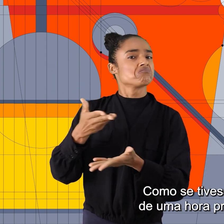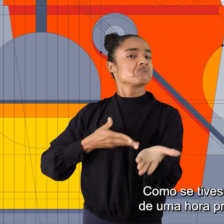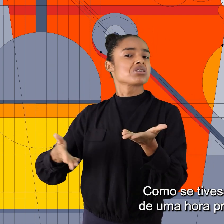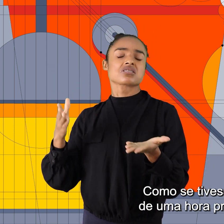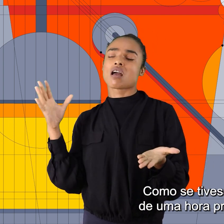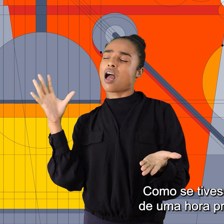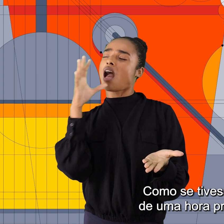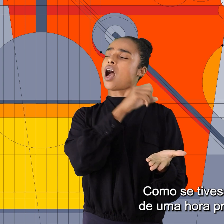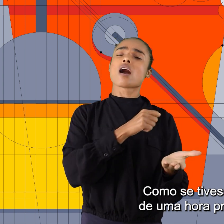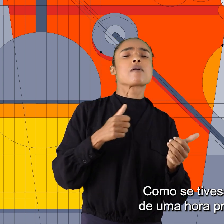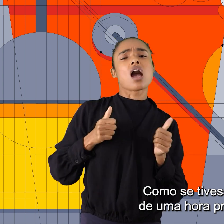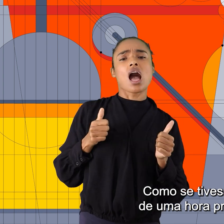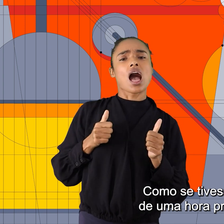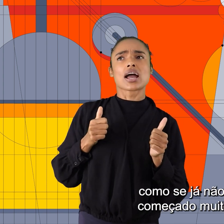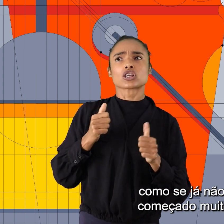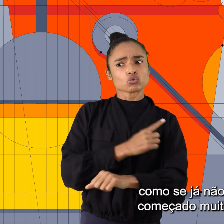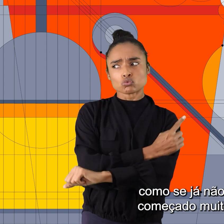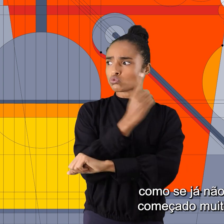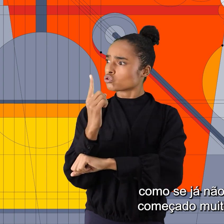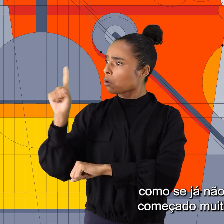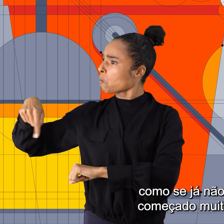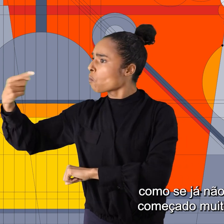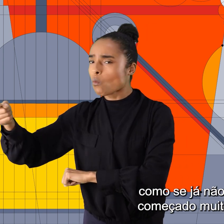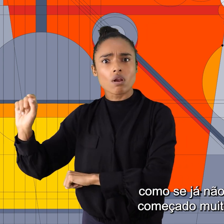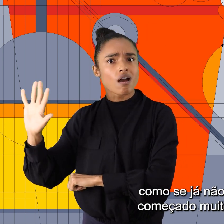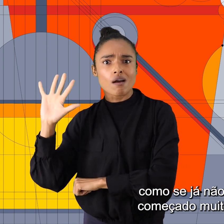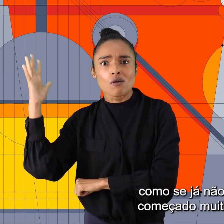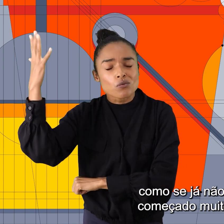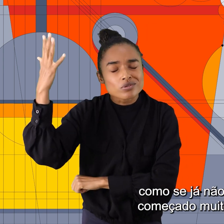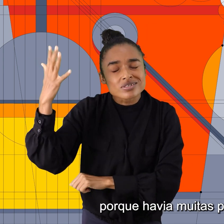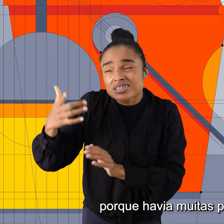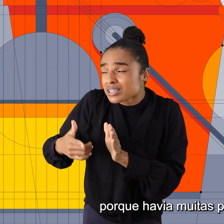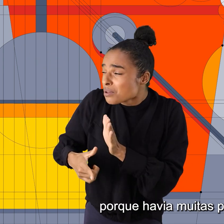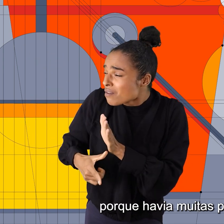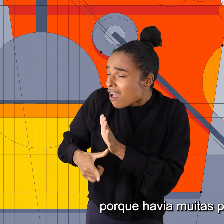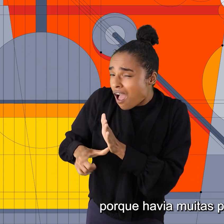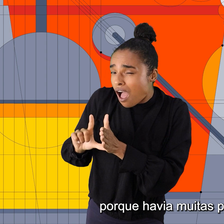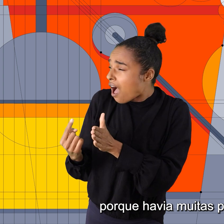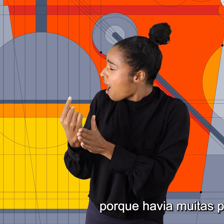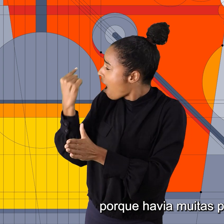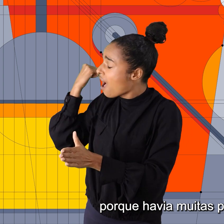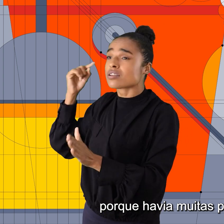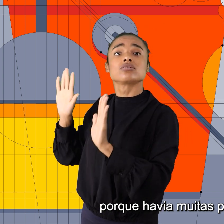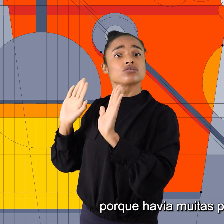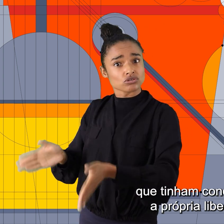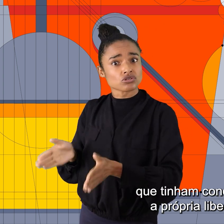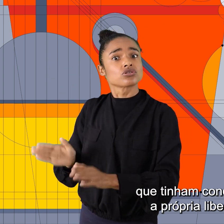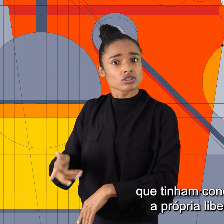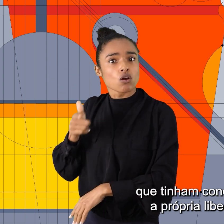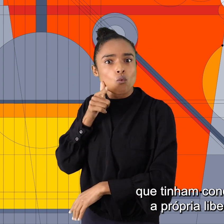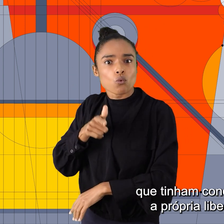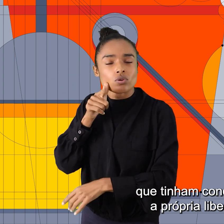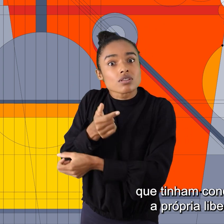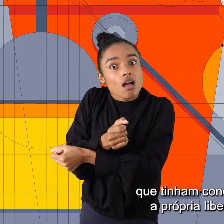se tivesse sido de uma hora para outra. Como se já não tivesse começado muito antes, porque havia muitas pessoas negras que